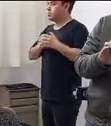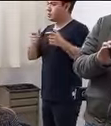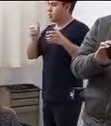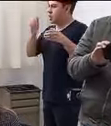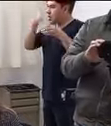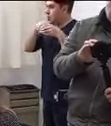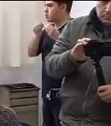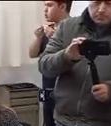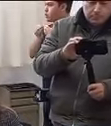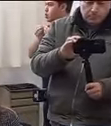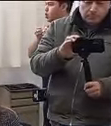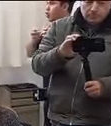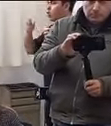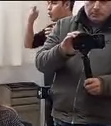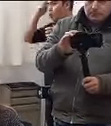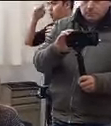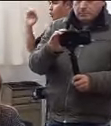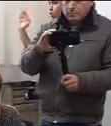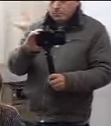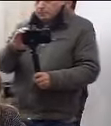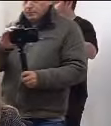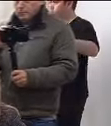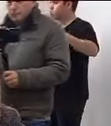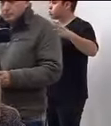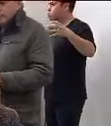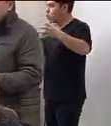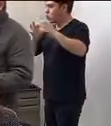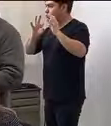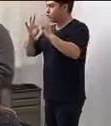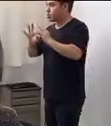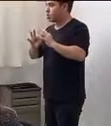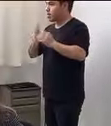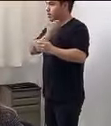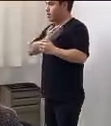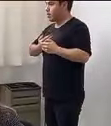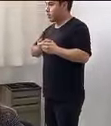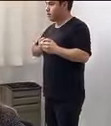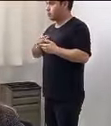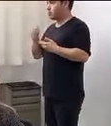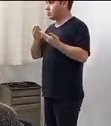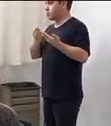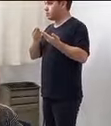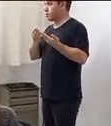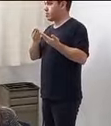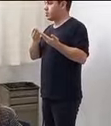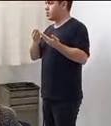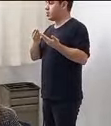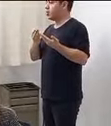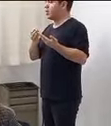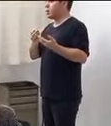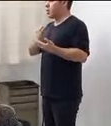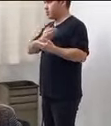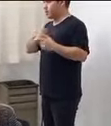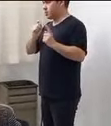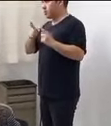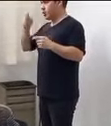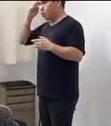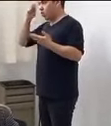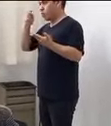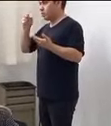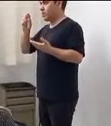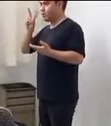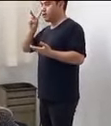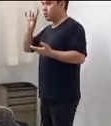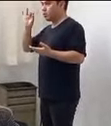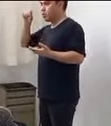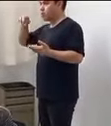a estar integrada por todos los señores concejales. El presidente va a ser el presidente del Consejo Deliberante, Daniel